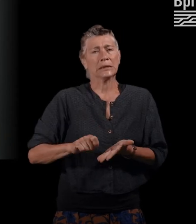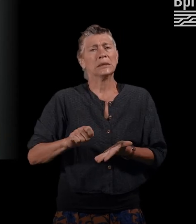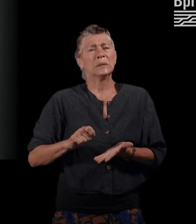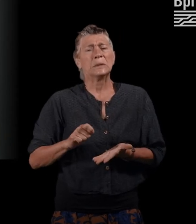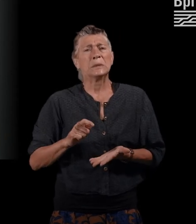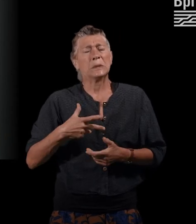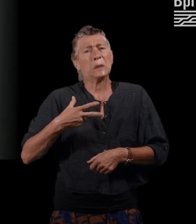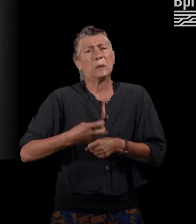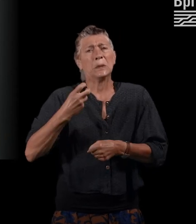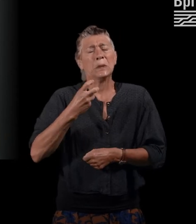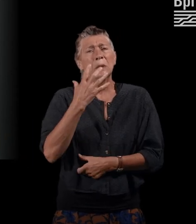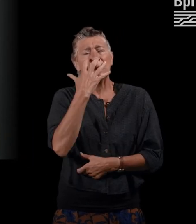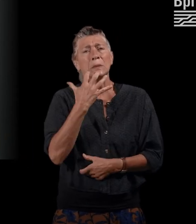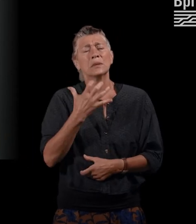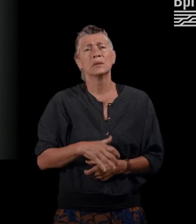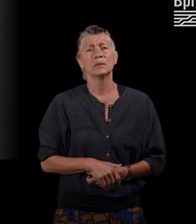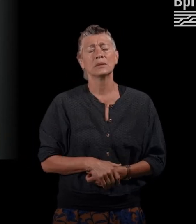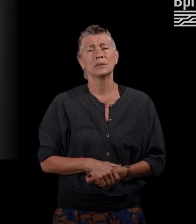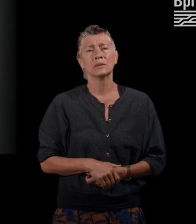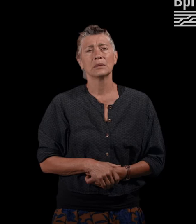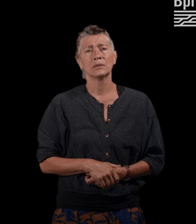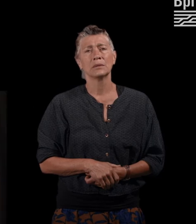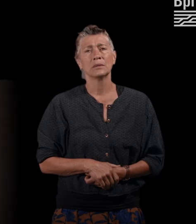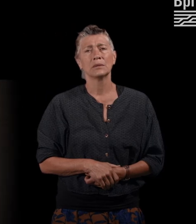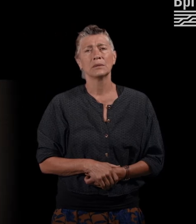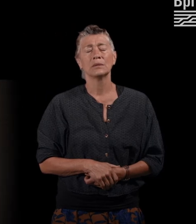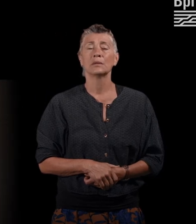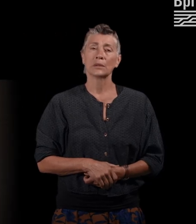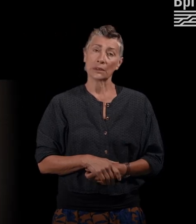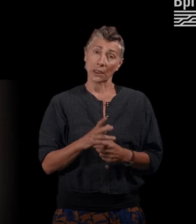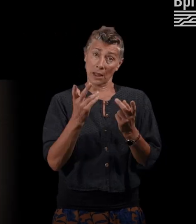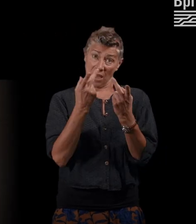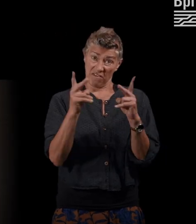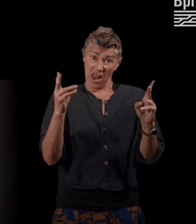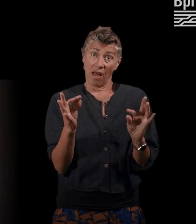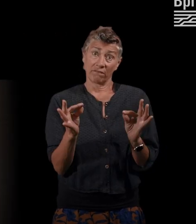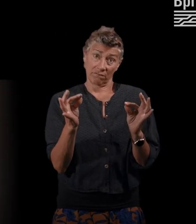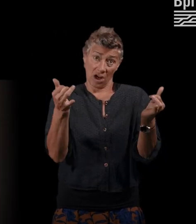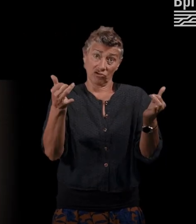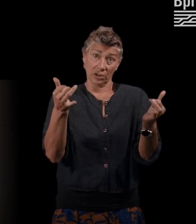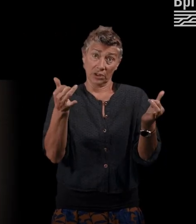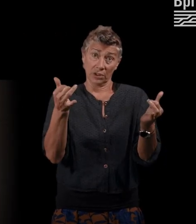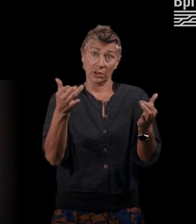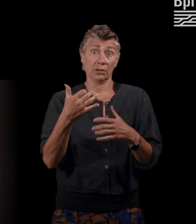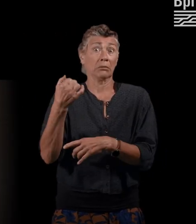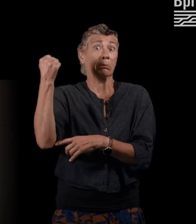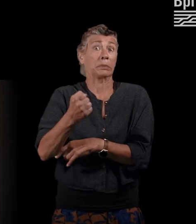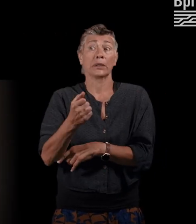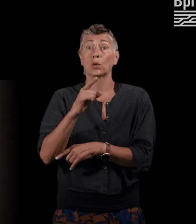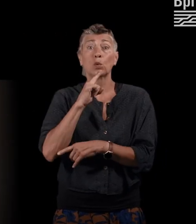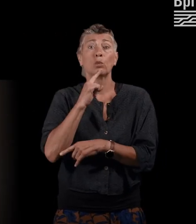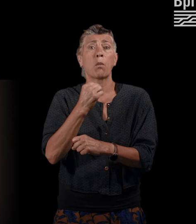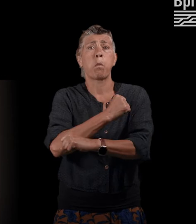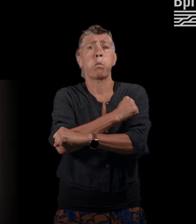c'est pas une écriture joyeuse. La ville fragile, encore plus fragile depuis l'explosion du